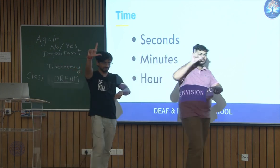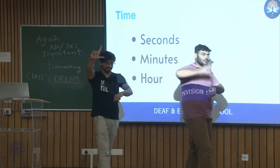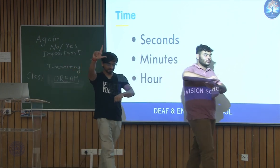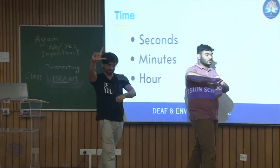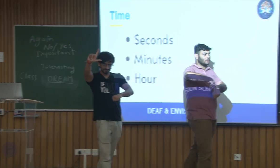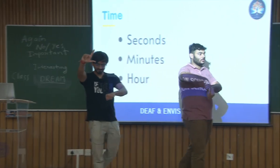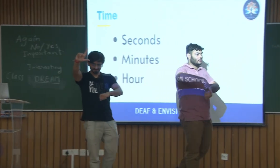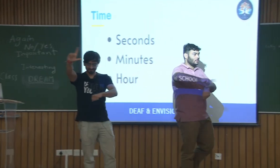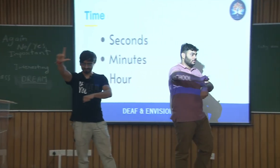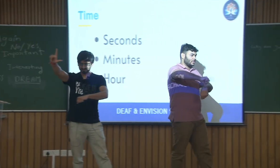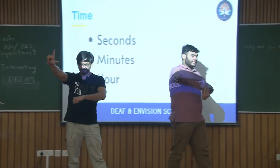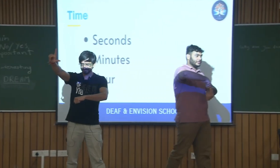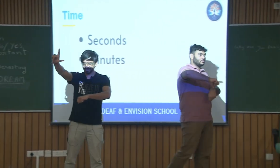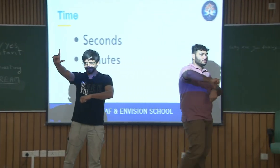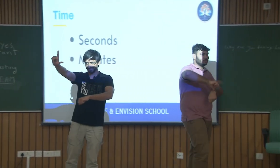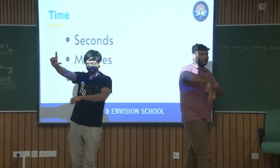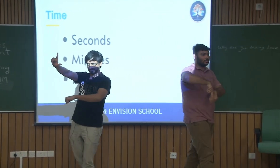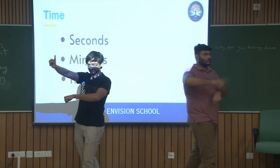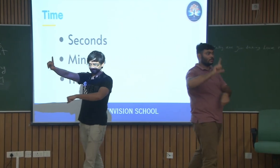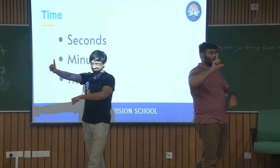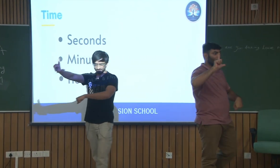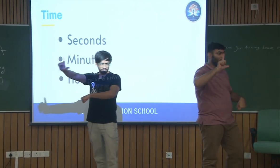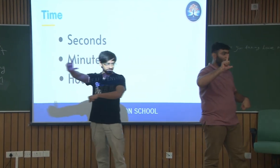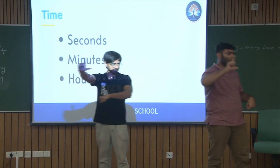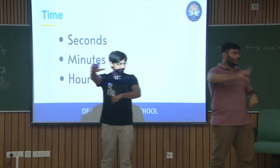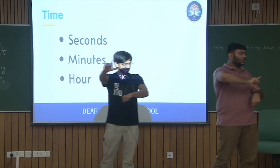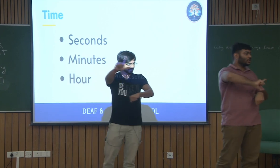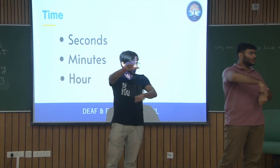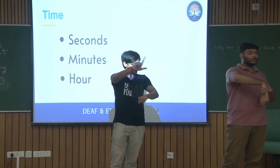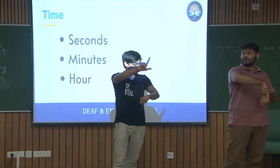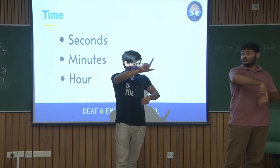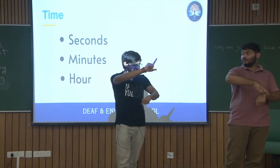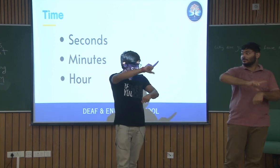L, make it L, and you have to guess ये किस चीज का साइन है.